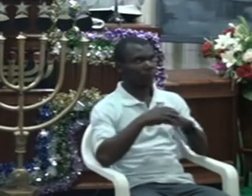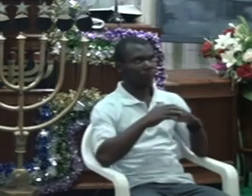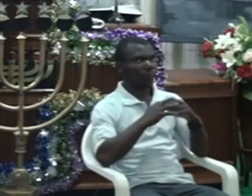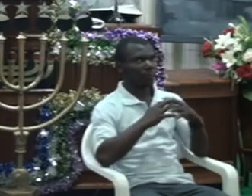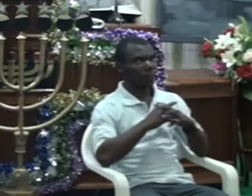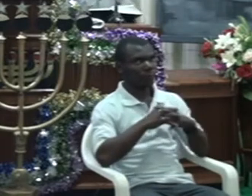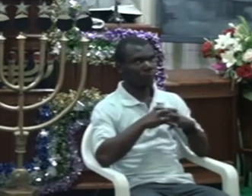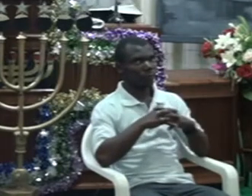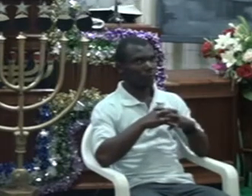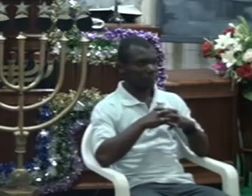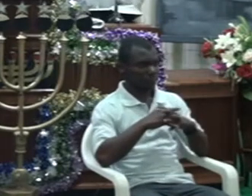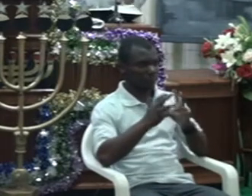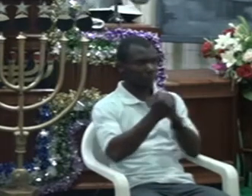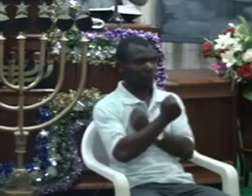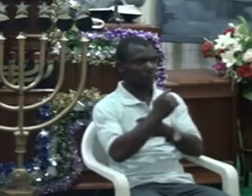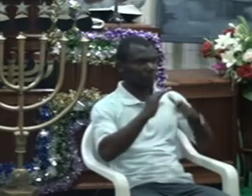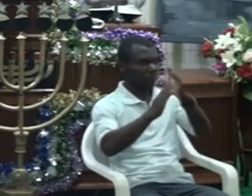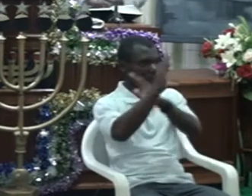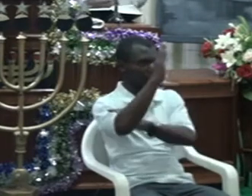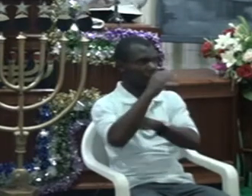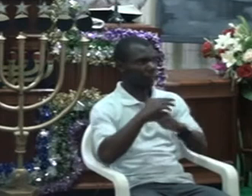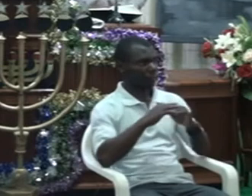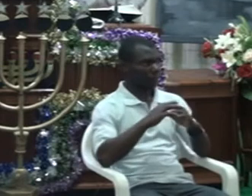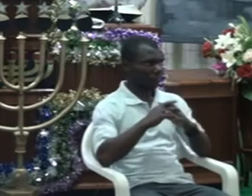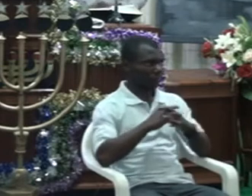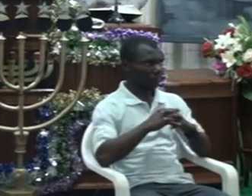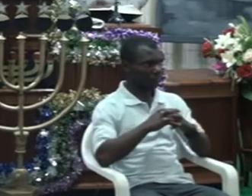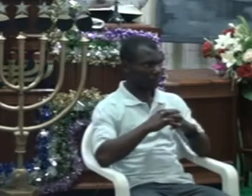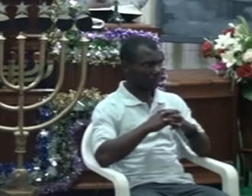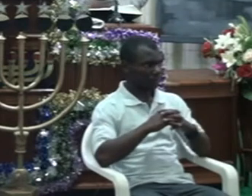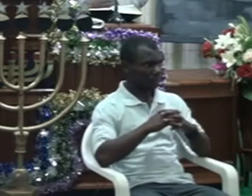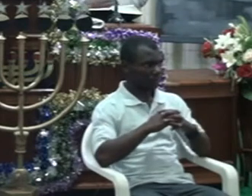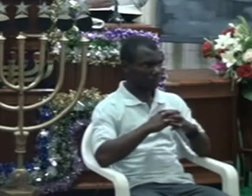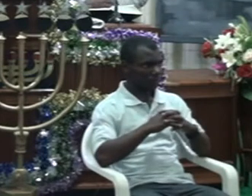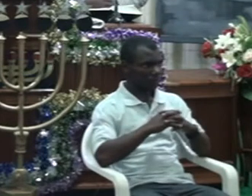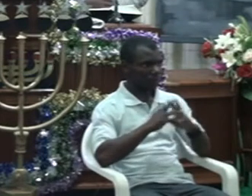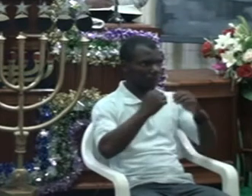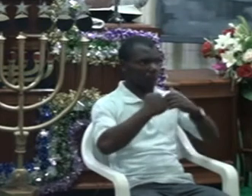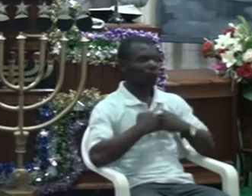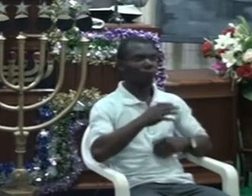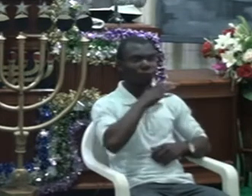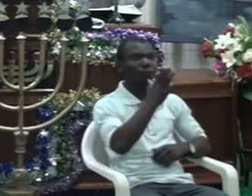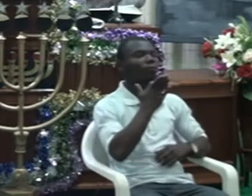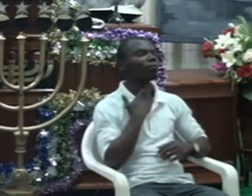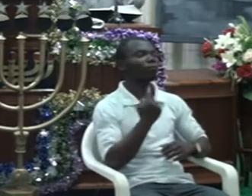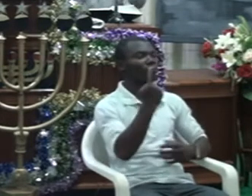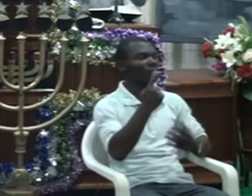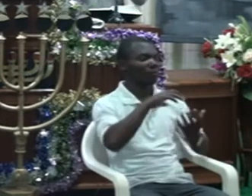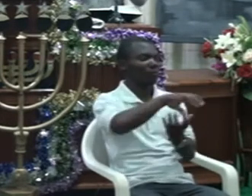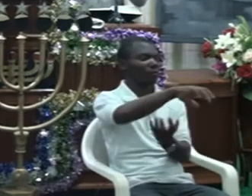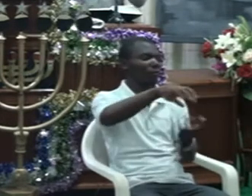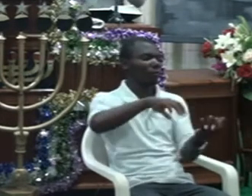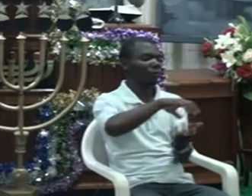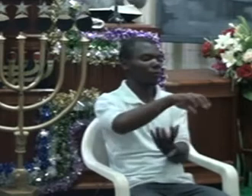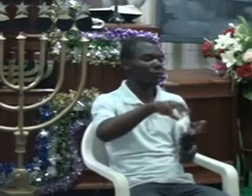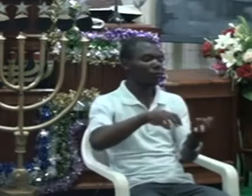Mungu. L'amour de Dieu. Upendo wa Mungu. Ne supporte pas un mélange. Haivumiliake